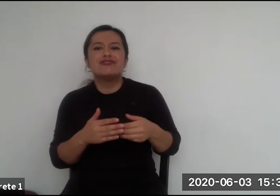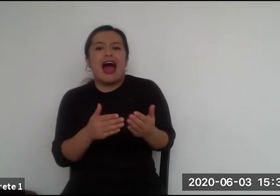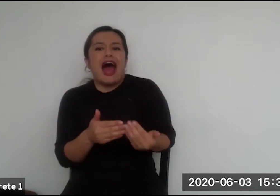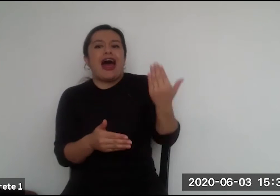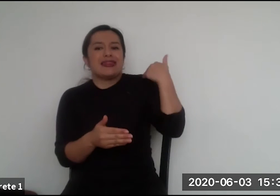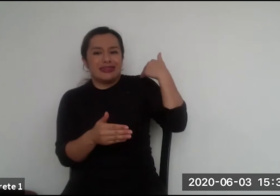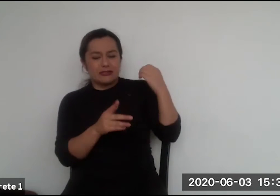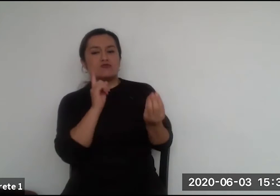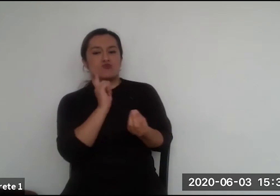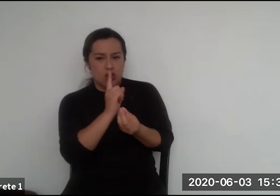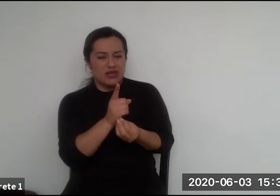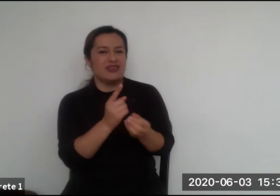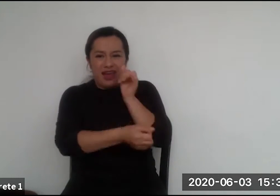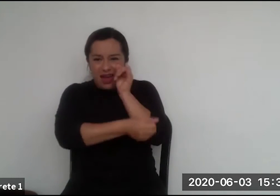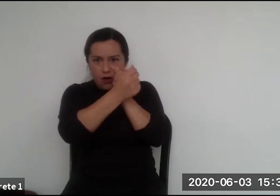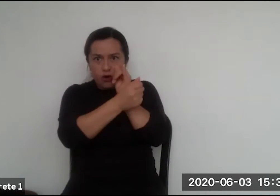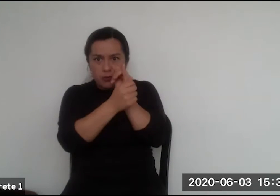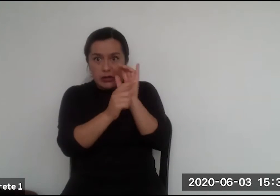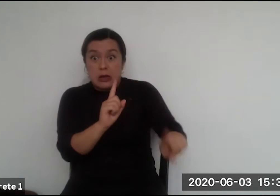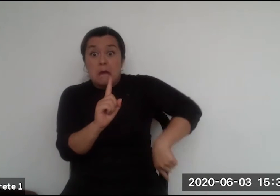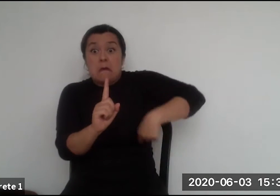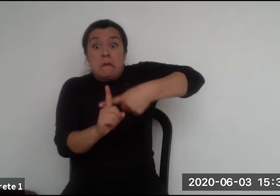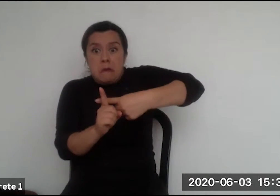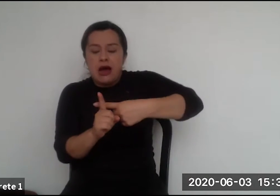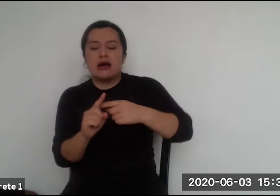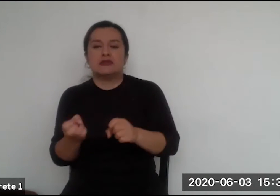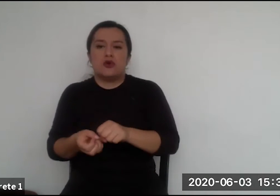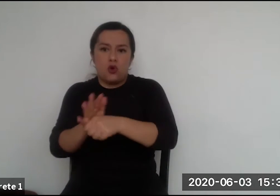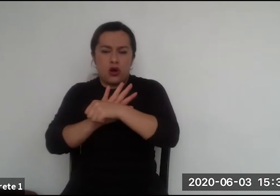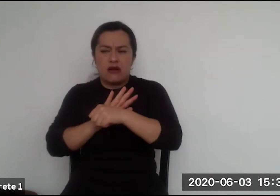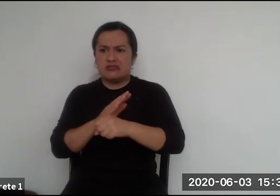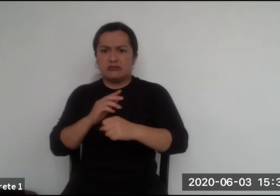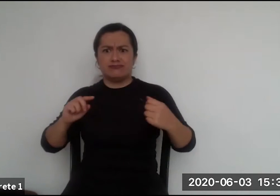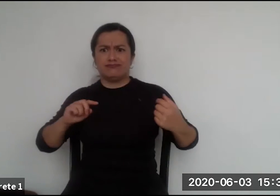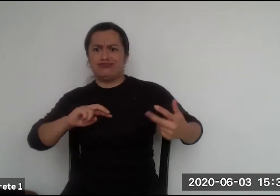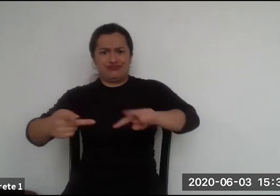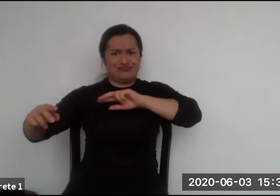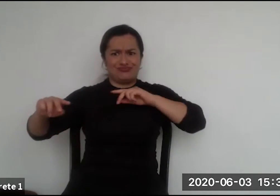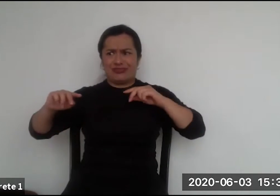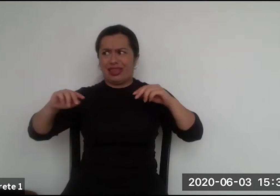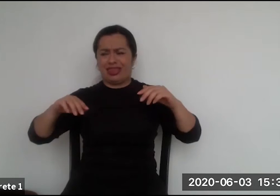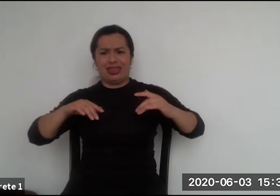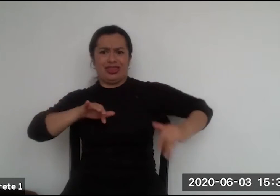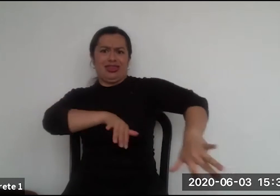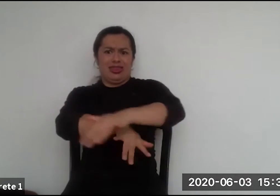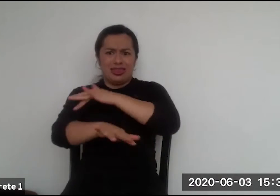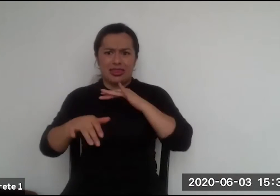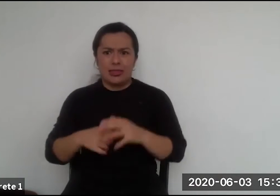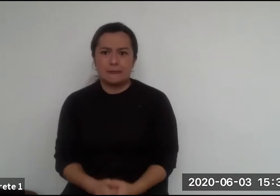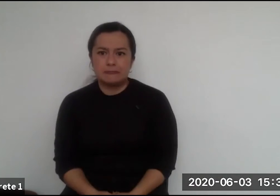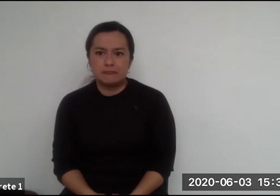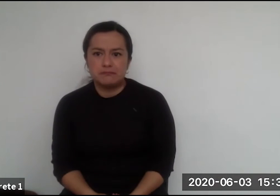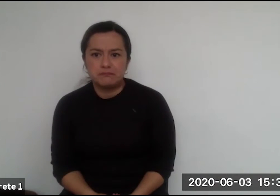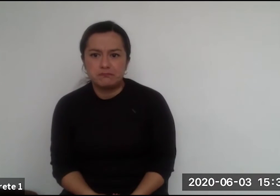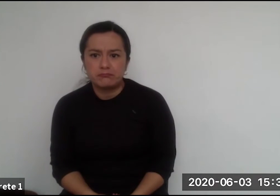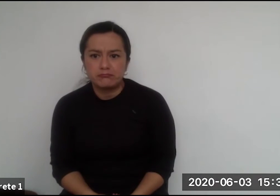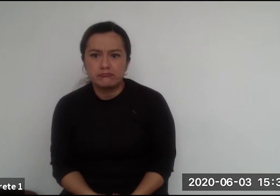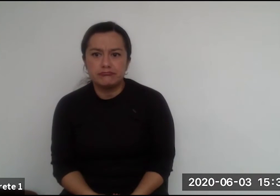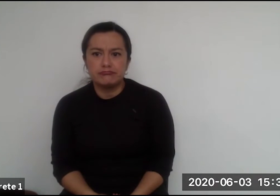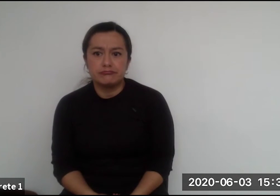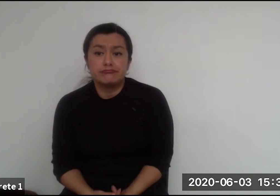está se sobrepondo também mundialmente a inúmeras outras crises, né? Principalmente uma crise